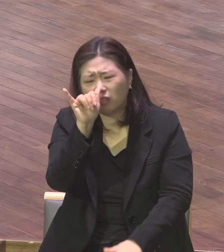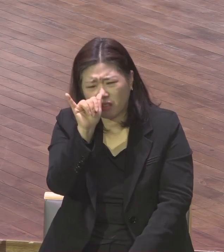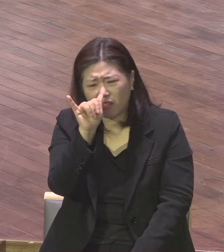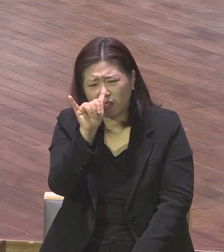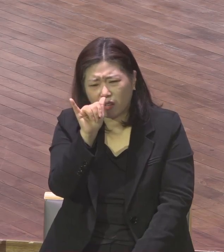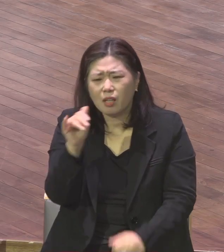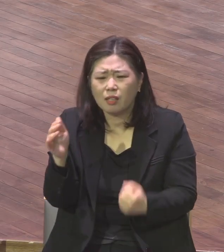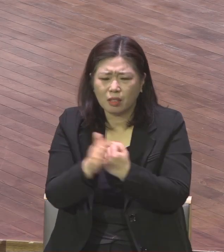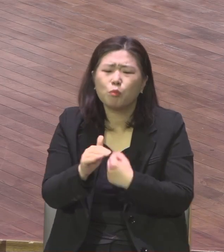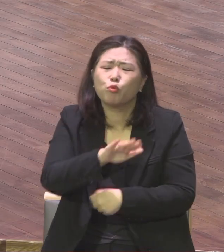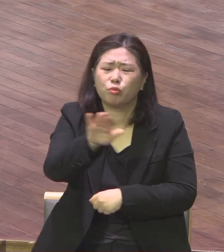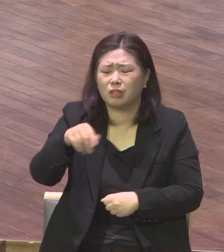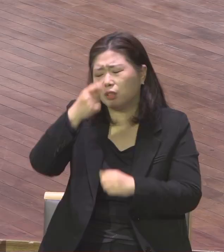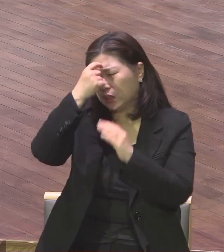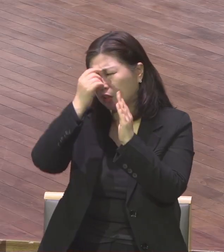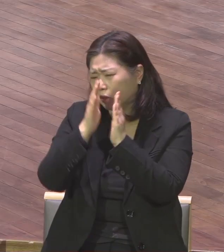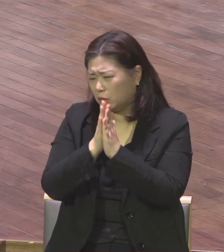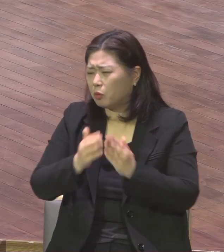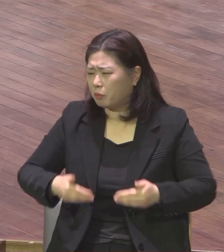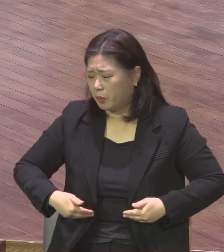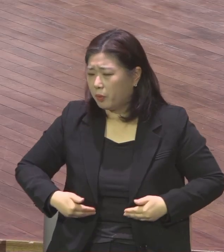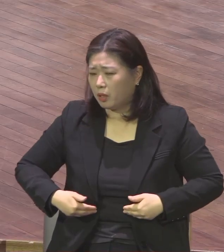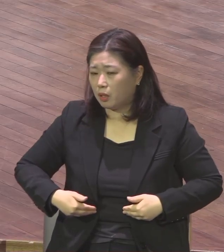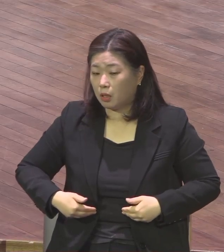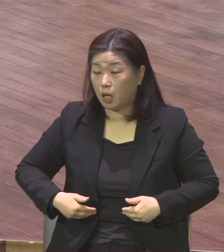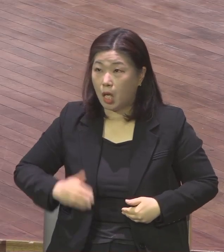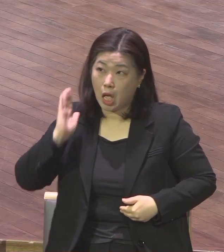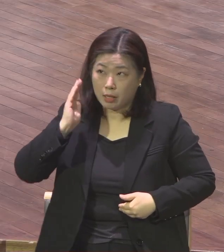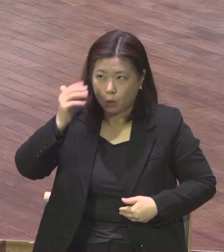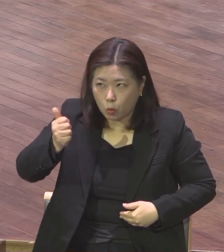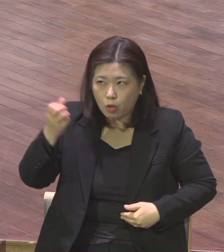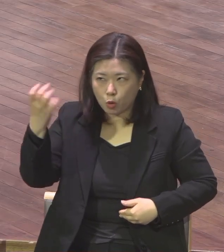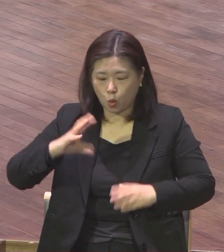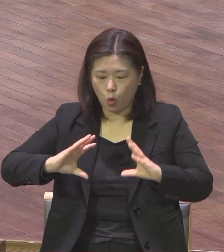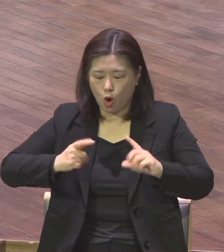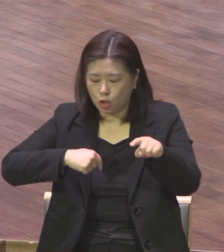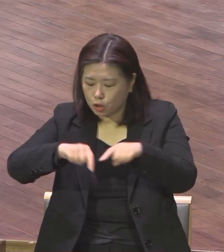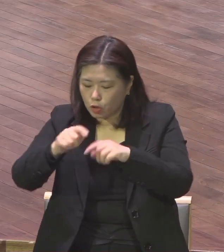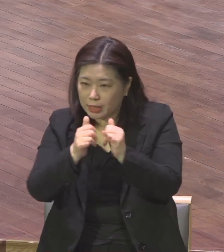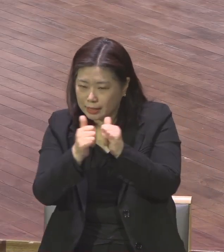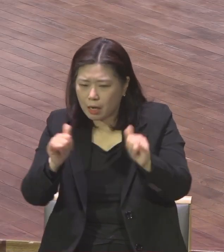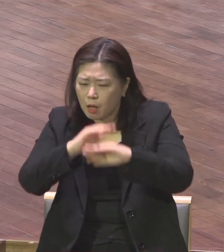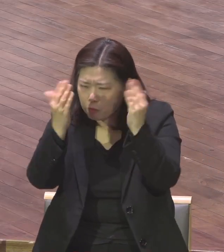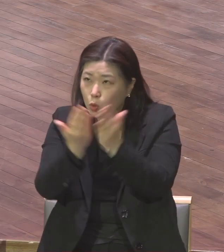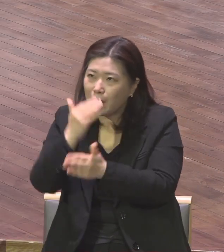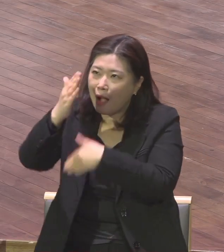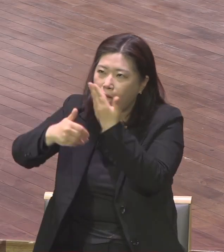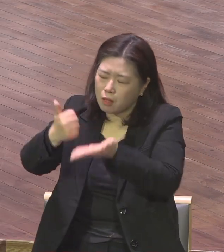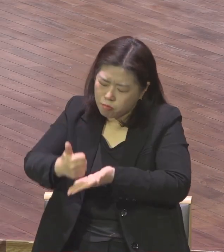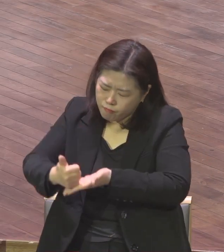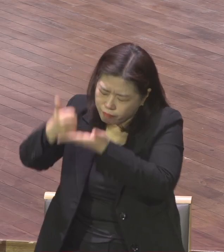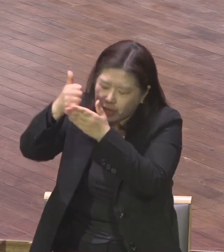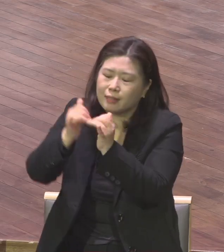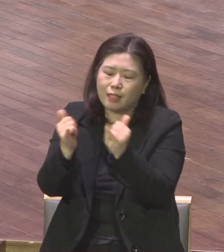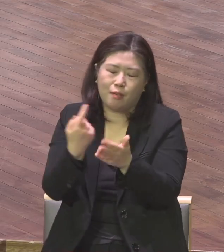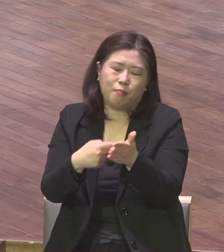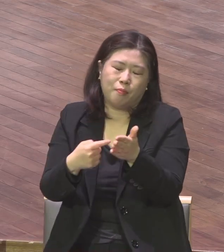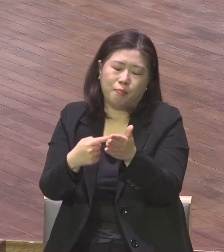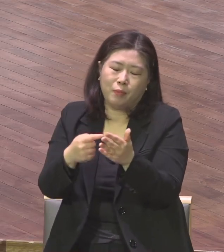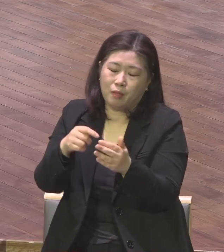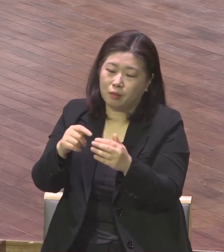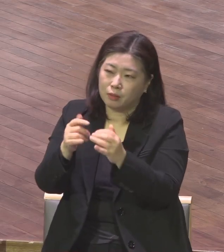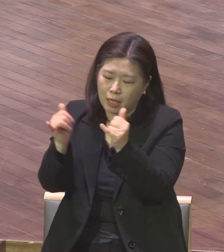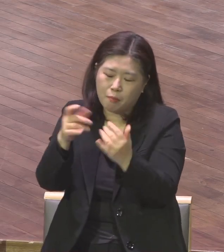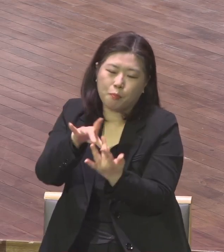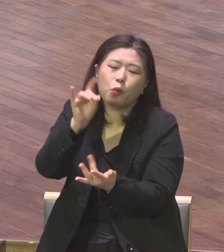꿇는 위정자들이 되게 정복기도 하시기 바랍니다. 영계 모든 성도들 하나님 나라를 위해서,